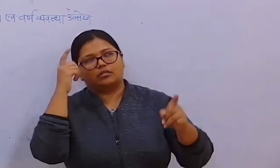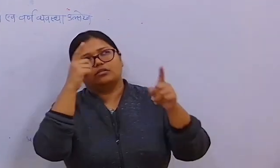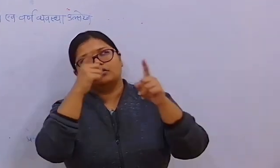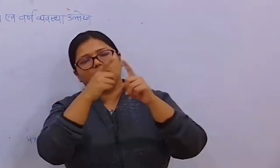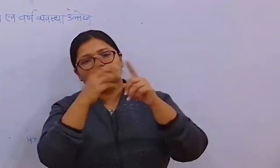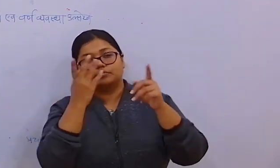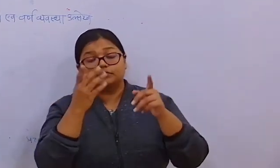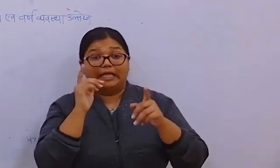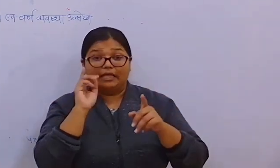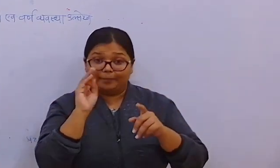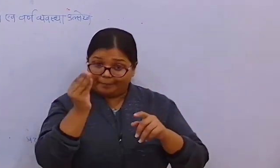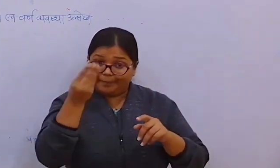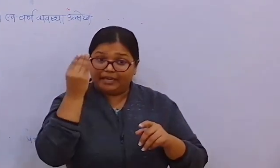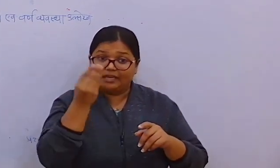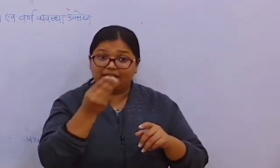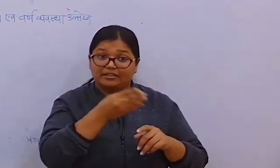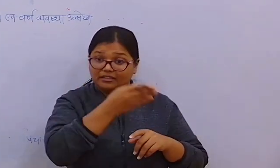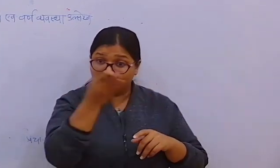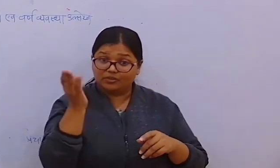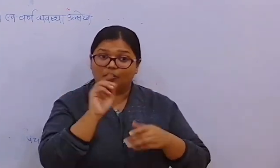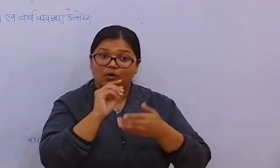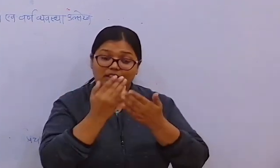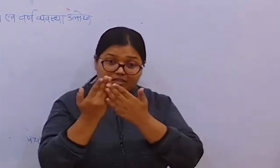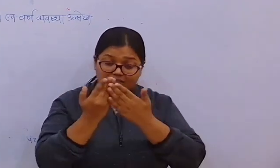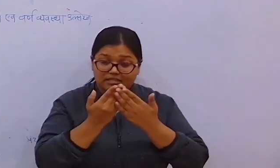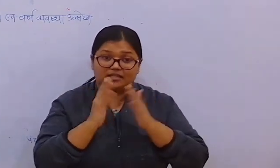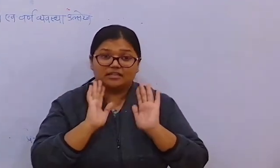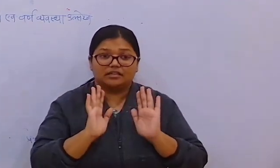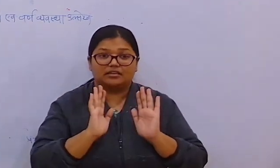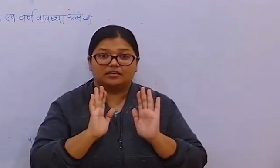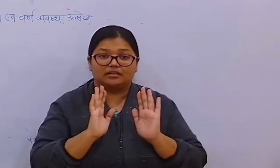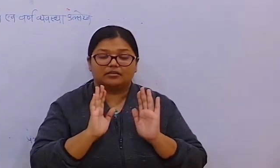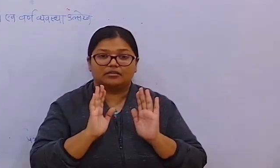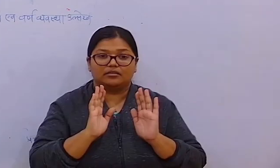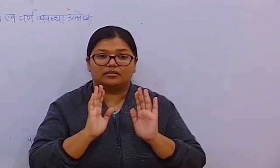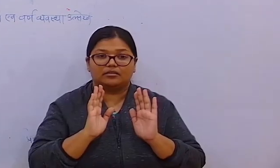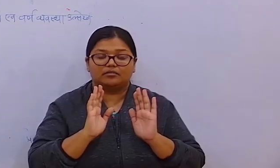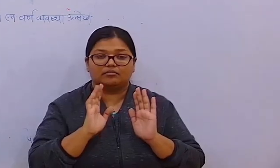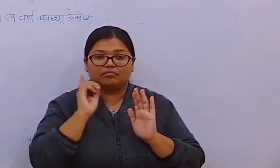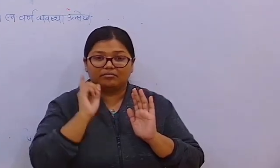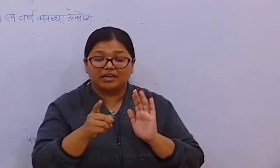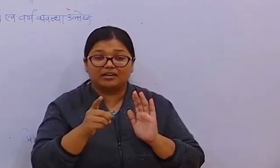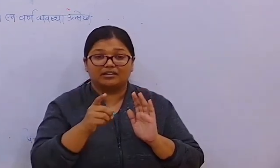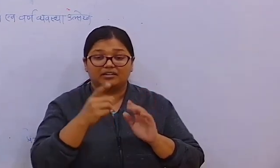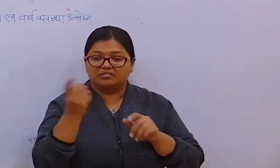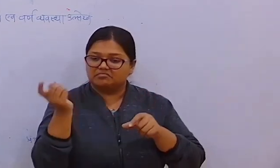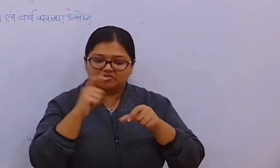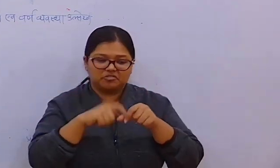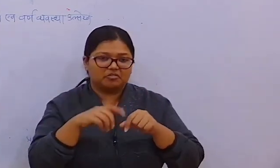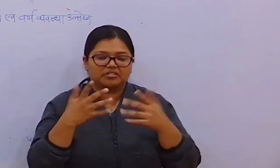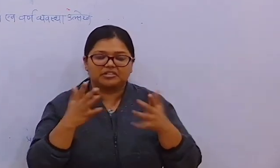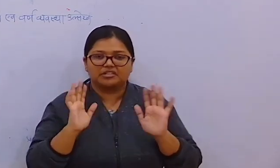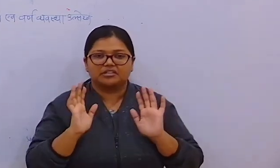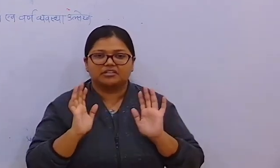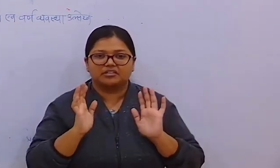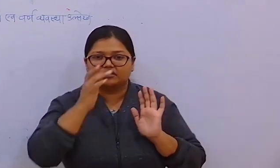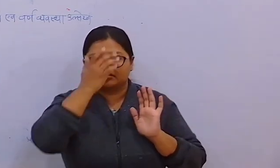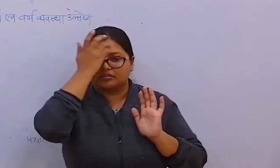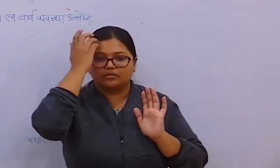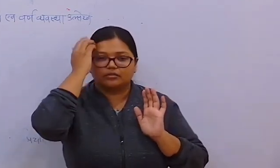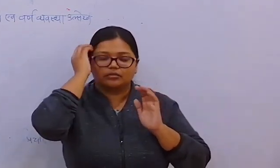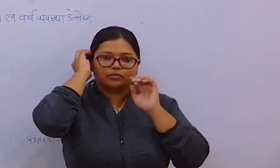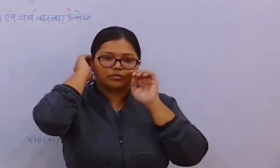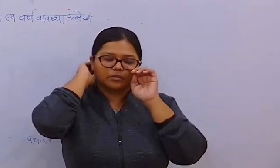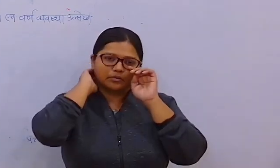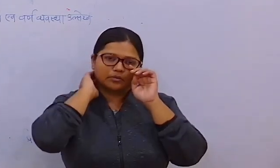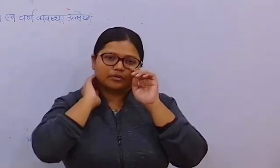गवर्नमेंट ऑफिसर बने, आप एक प्राइवेट संस्था में जाएं। प्राइवेट संस्था में कितनी जॉब मिलती है आपको पता है? नहीं ना। आप अपने आप को प्रूफ कहाँ कर